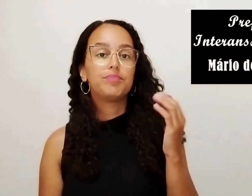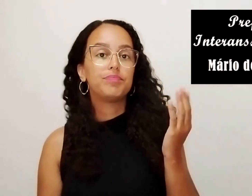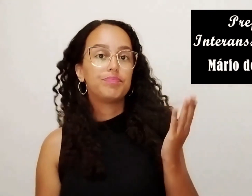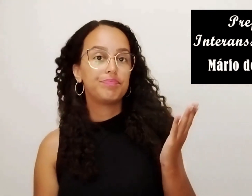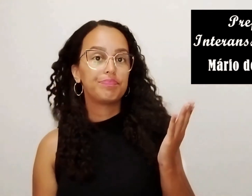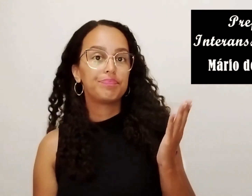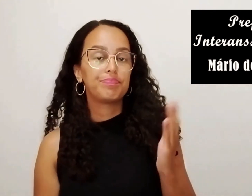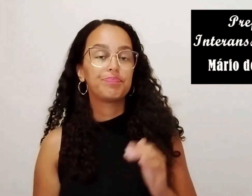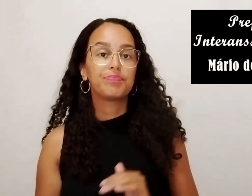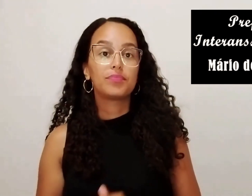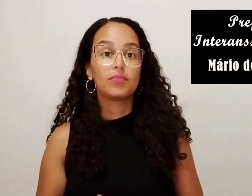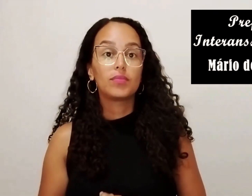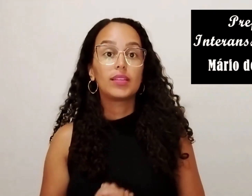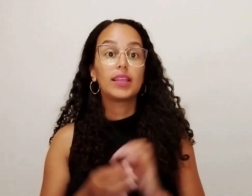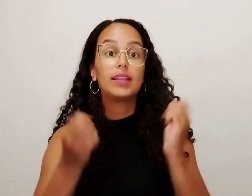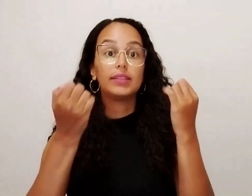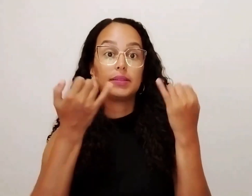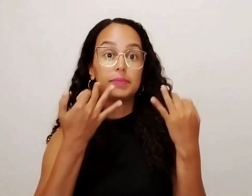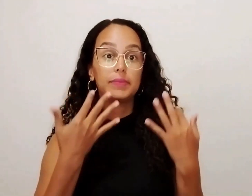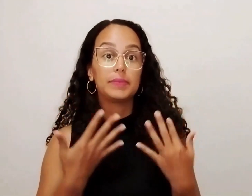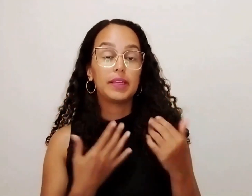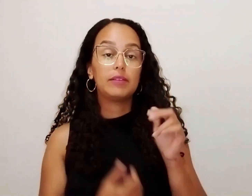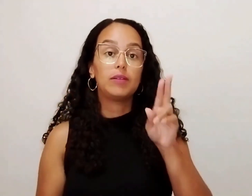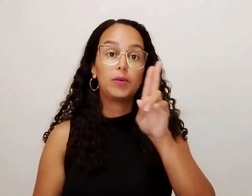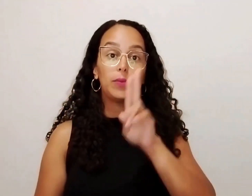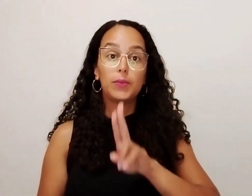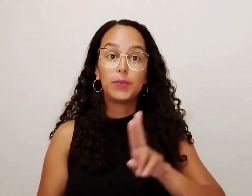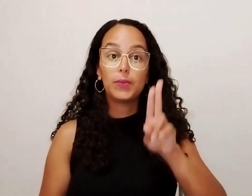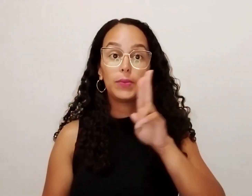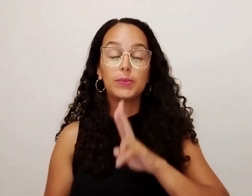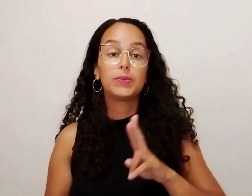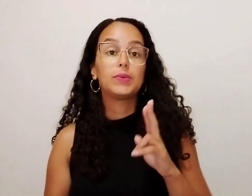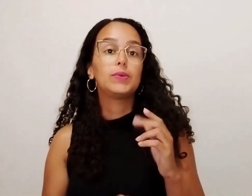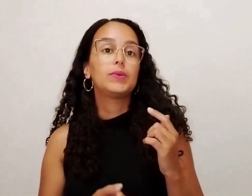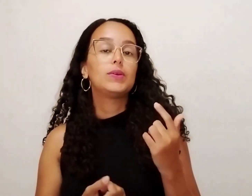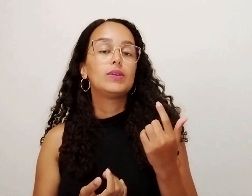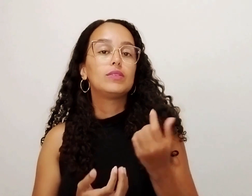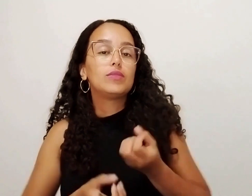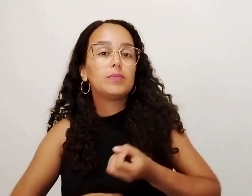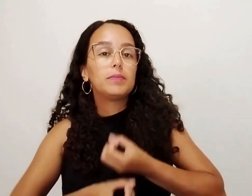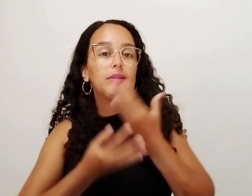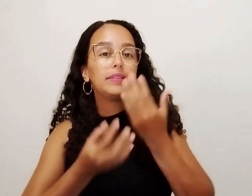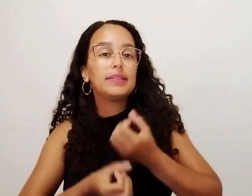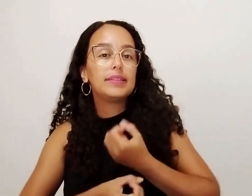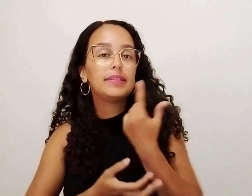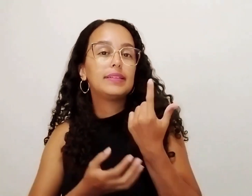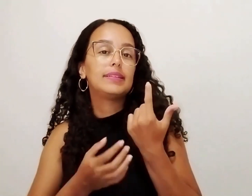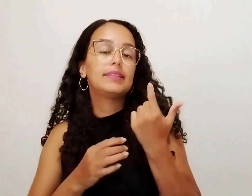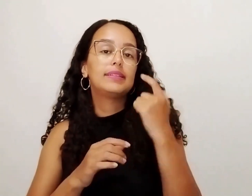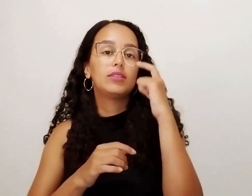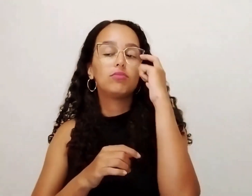sem rima e uma linguagem mais simples e próxima do português falado no